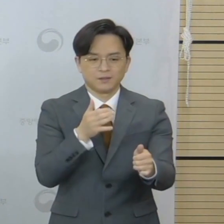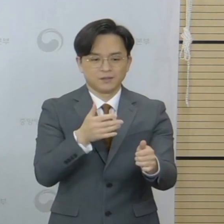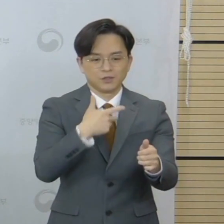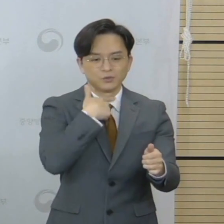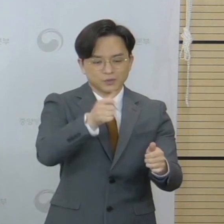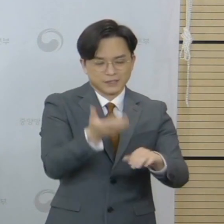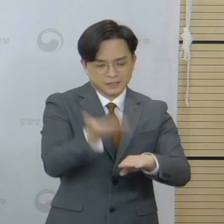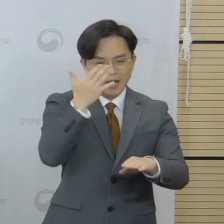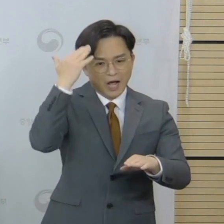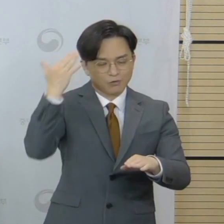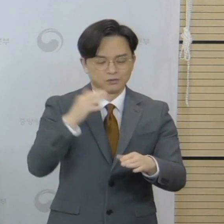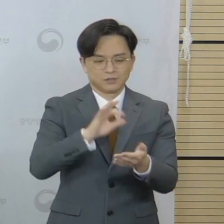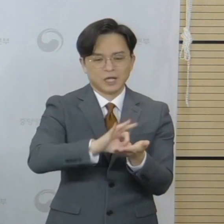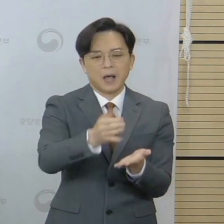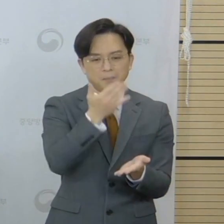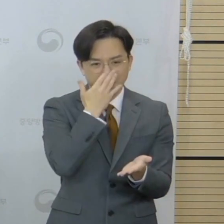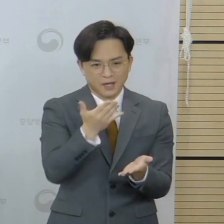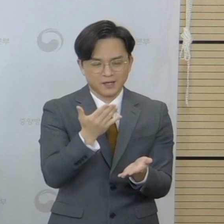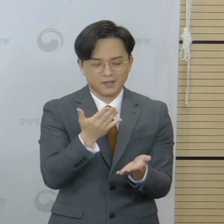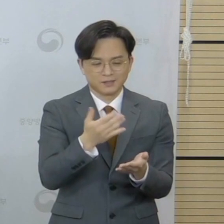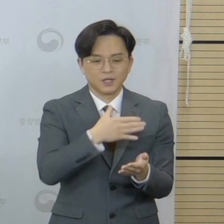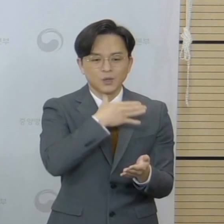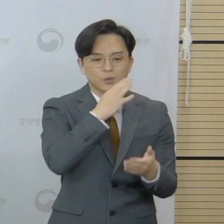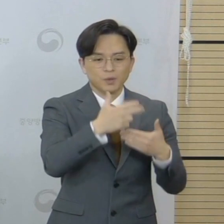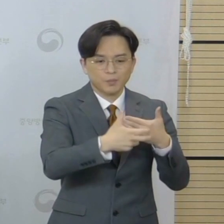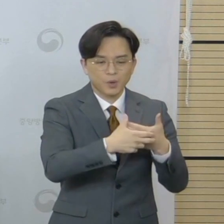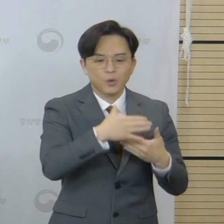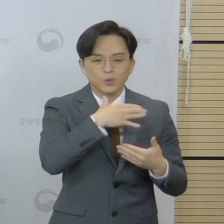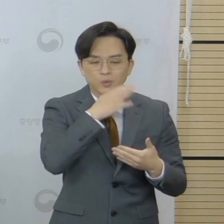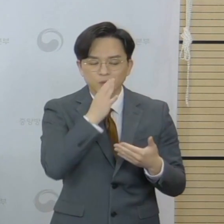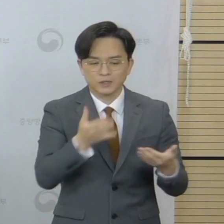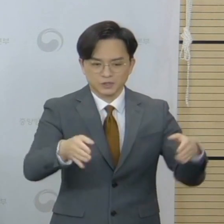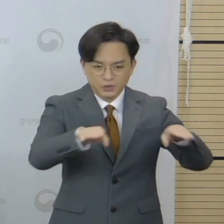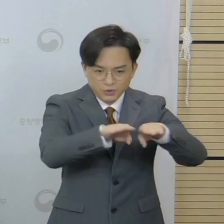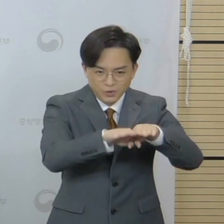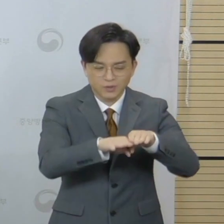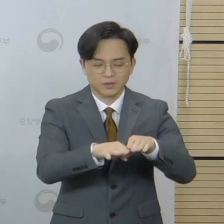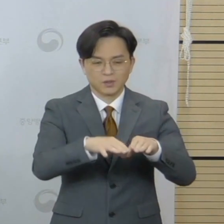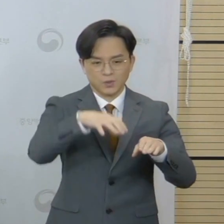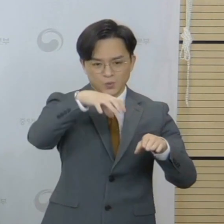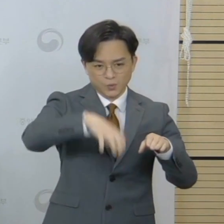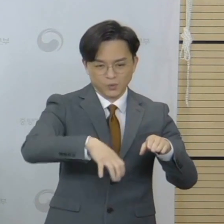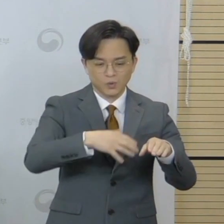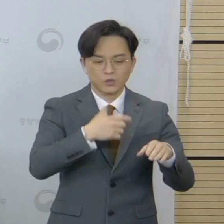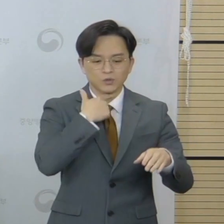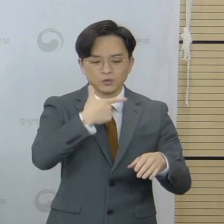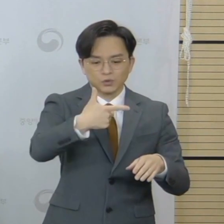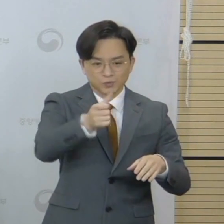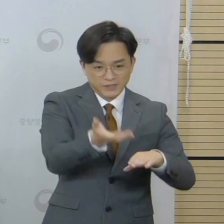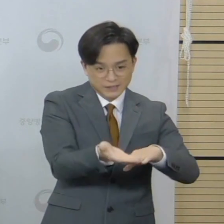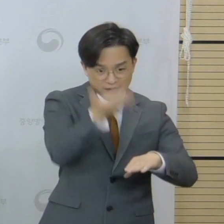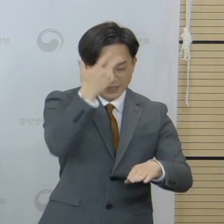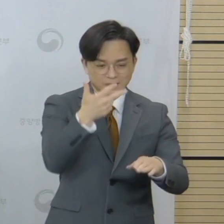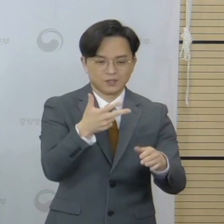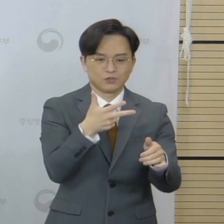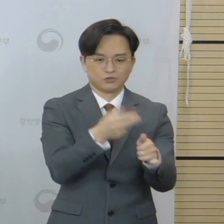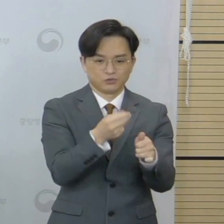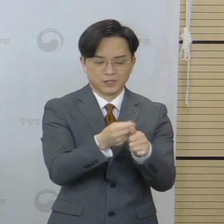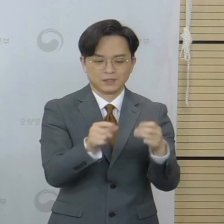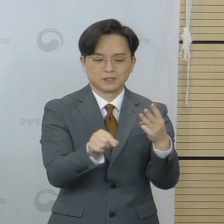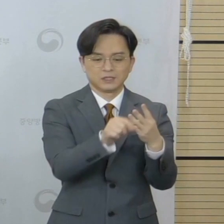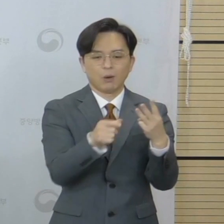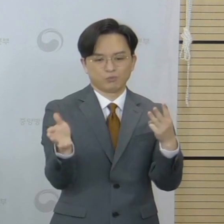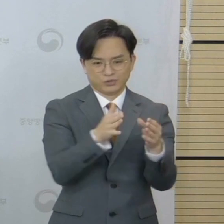시설에 65세 이상 이번 입속 종사자의 대해서는 아스트라제네카 백신 을 사용하여 접종 할 계획입니다